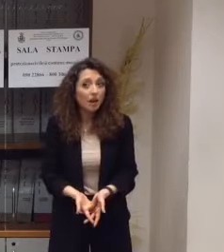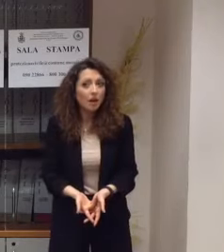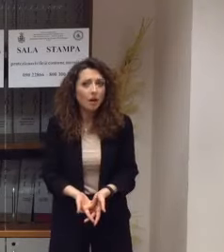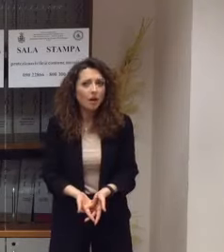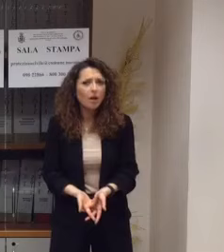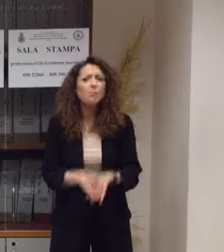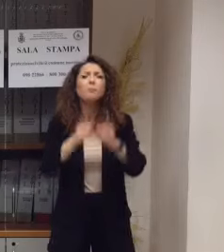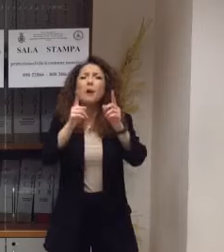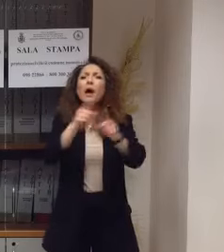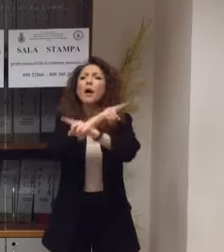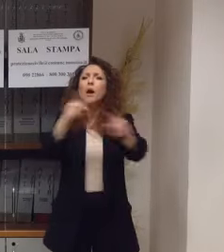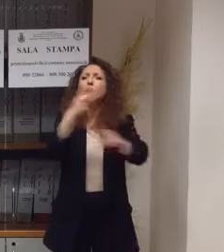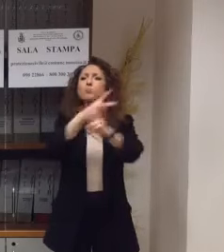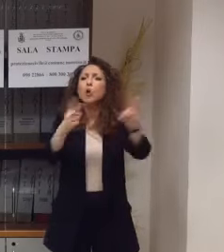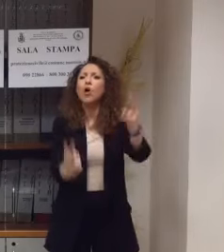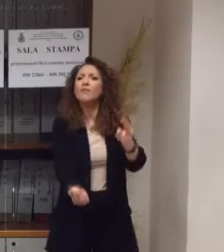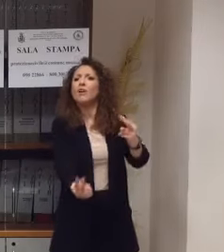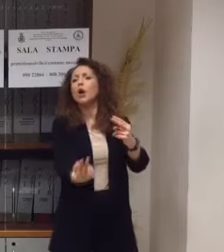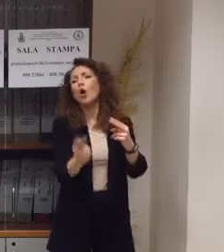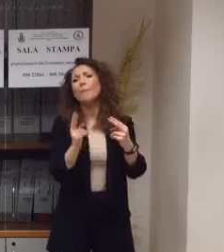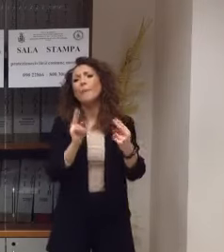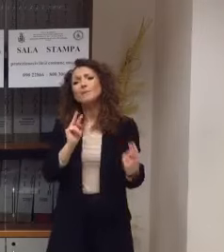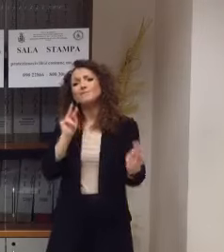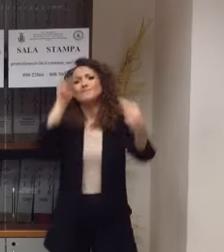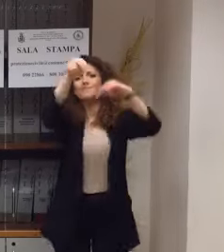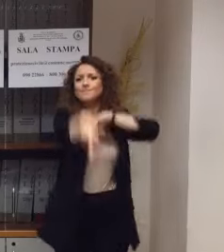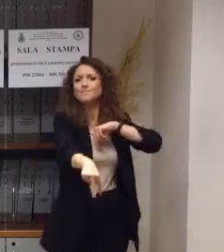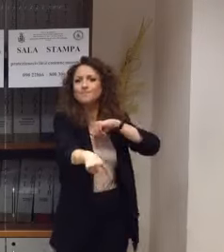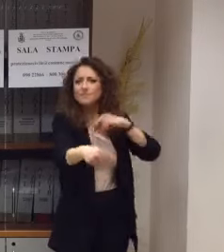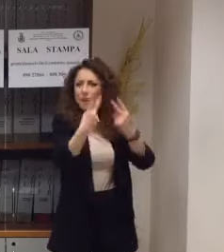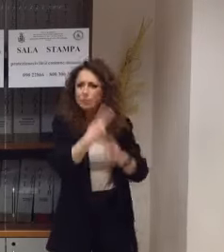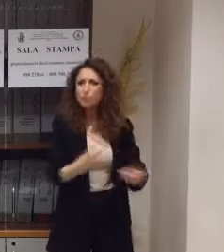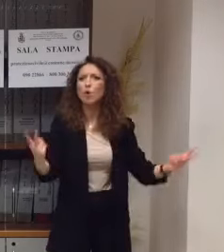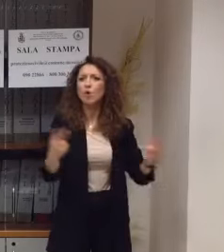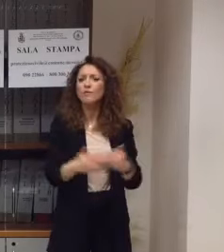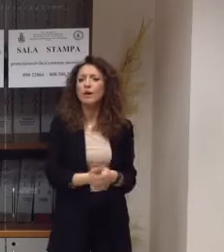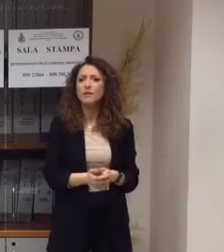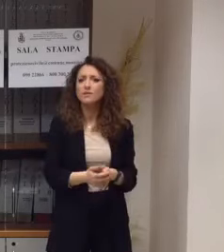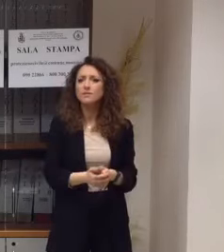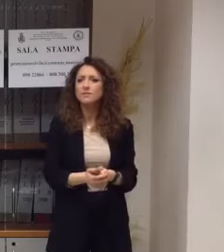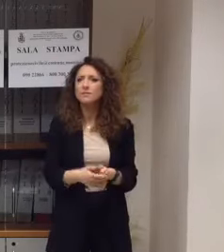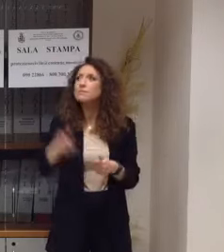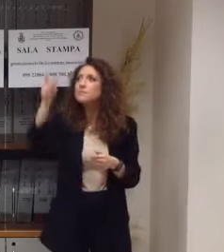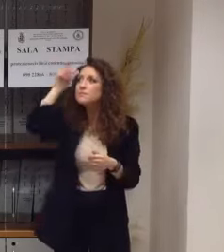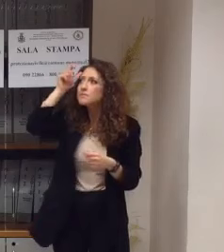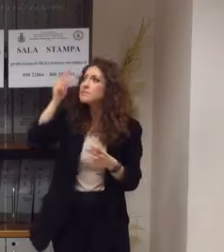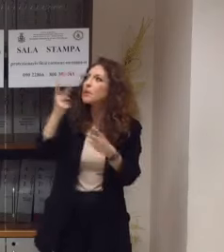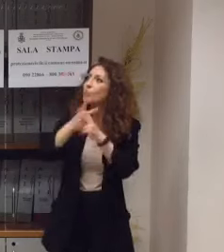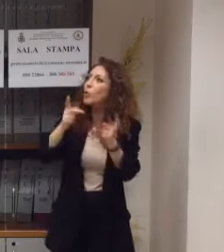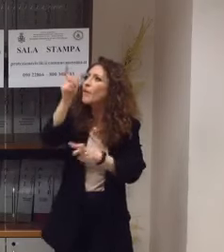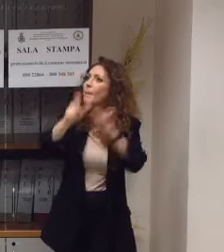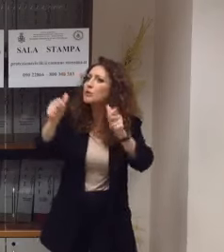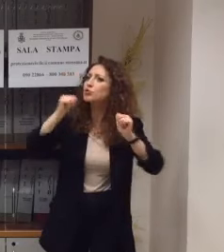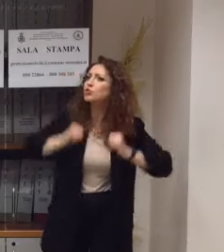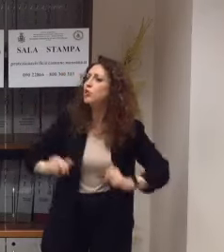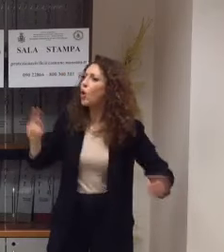Mettetevi nei miei panni e mettetevi nei panni di questa gente. Che devo fare io?